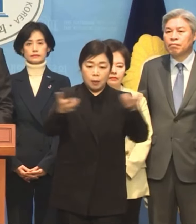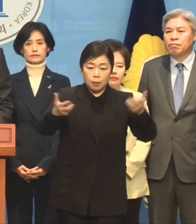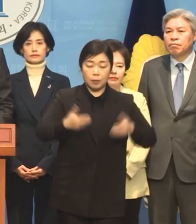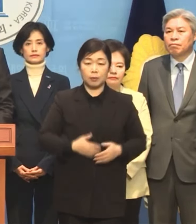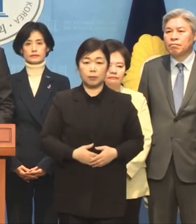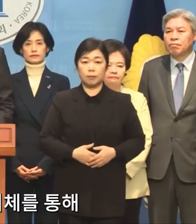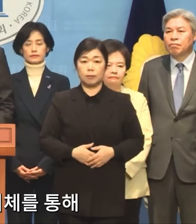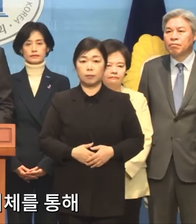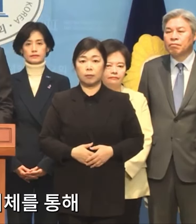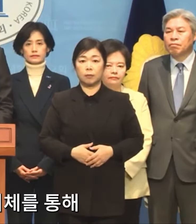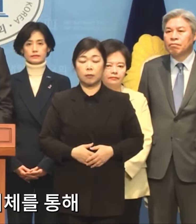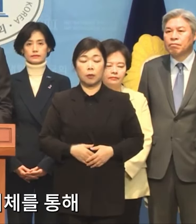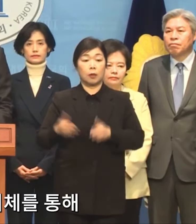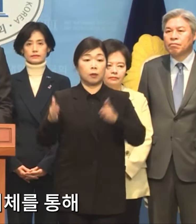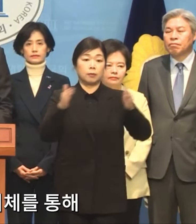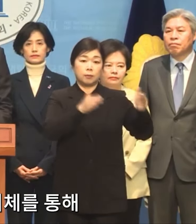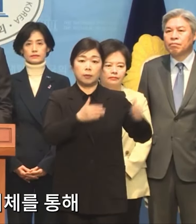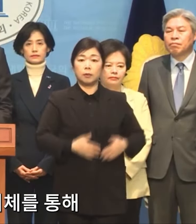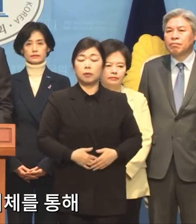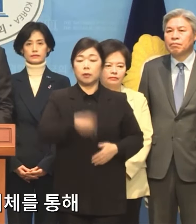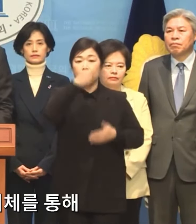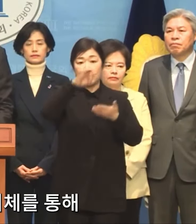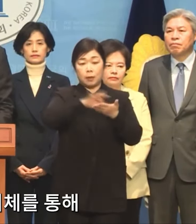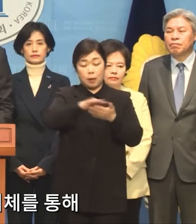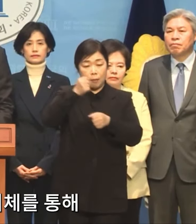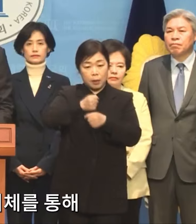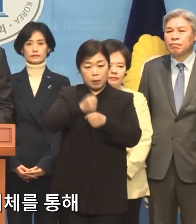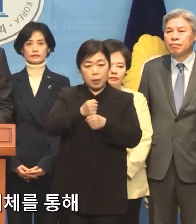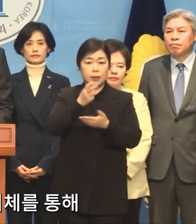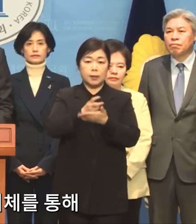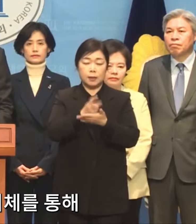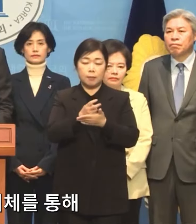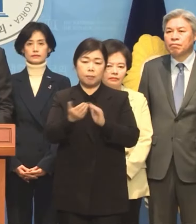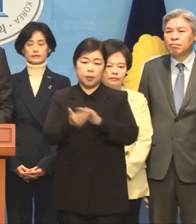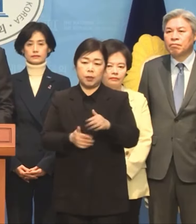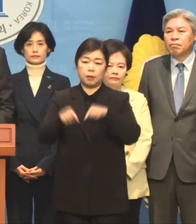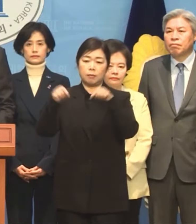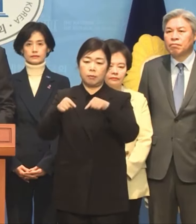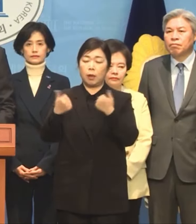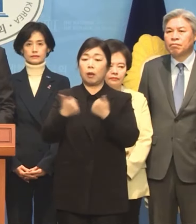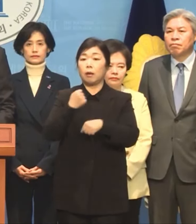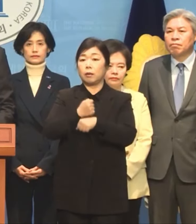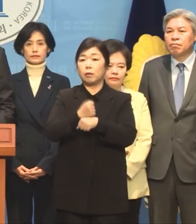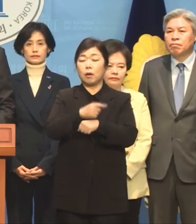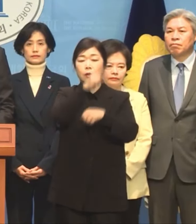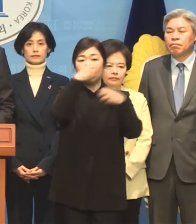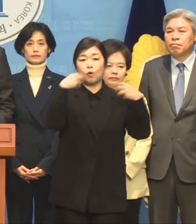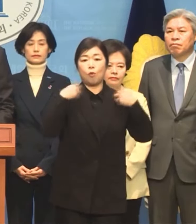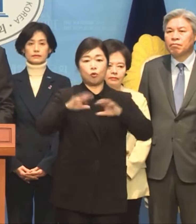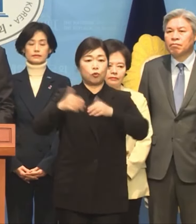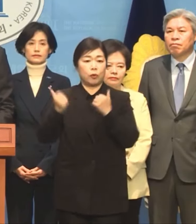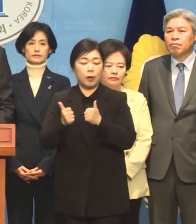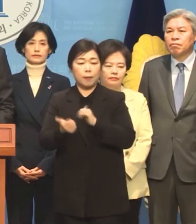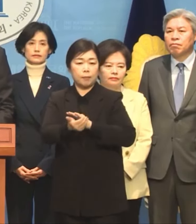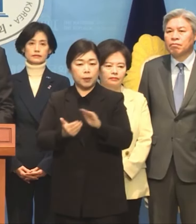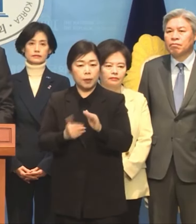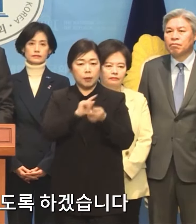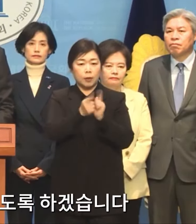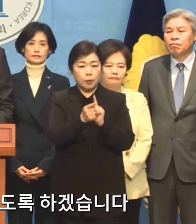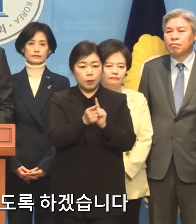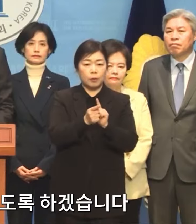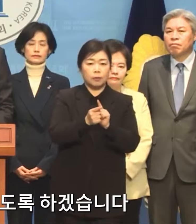분산하게 이어 예산 편성 지침 사전 협의체를 통해 정부와 국회가 상호